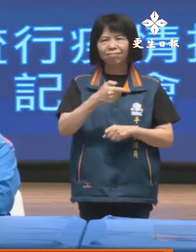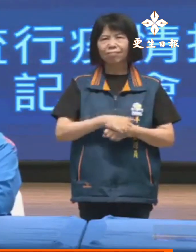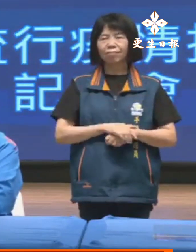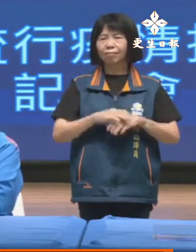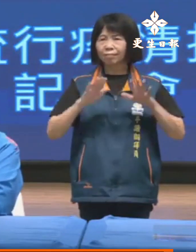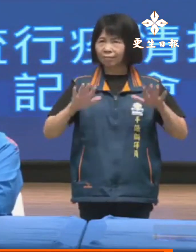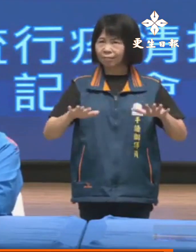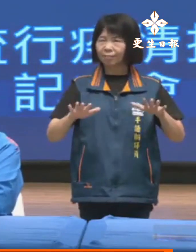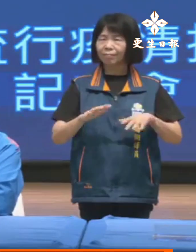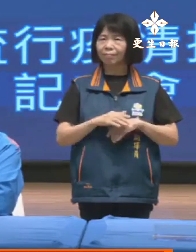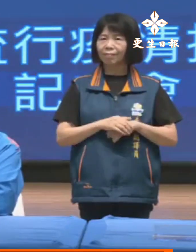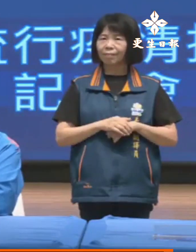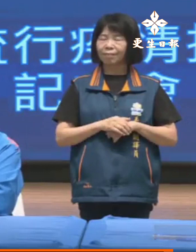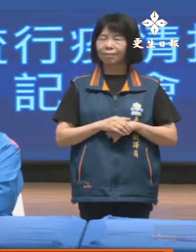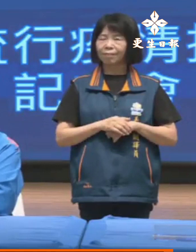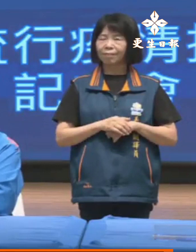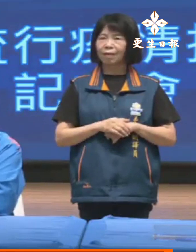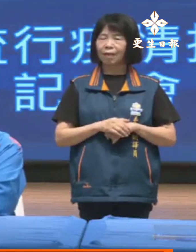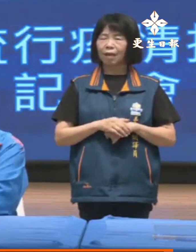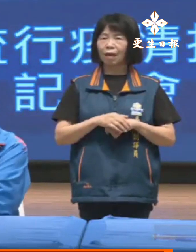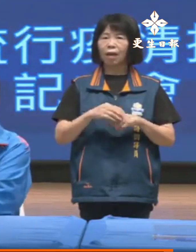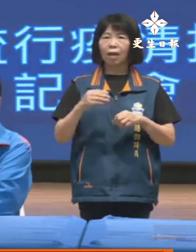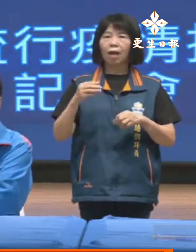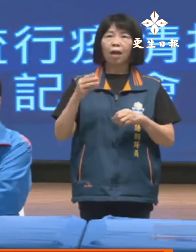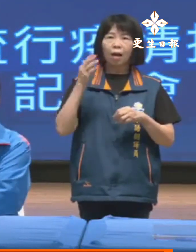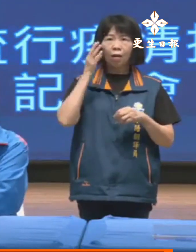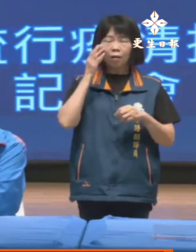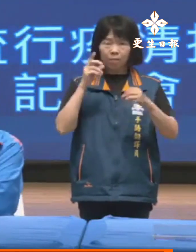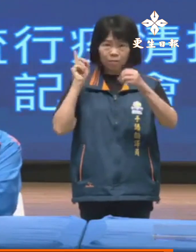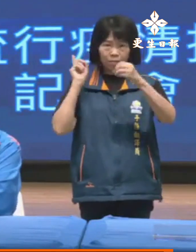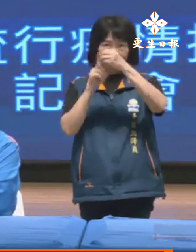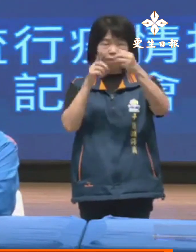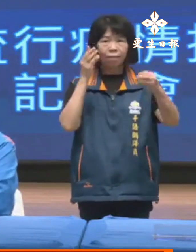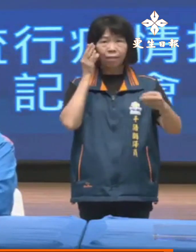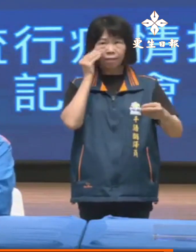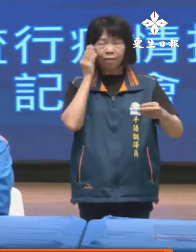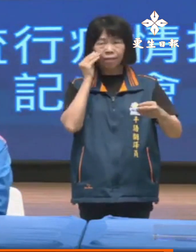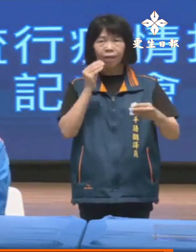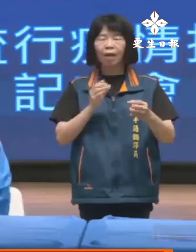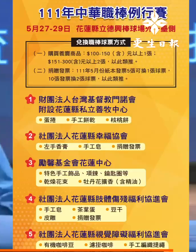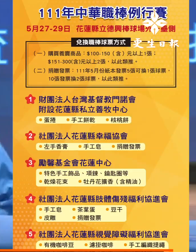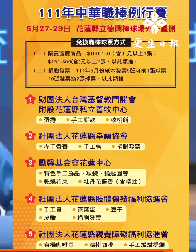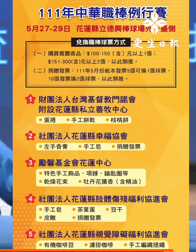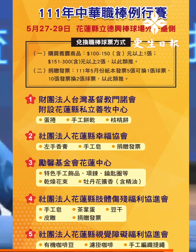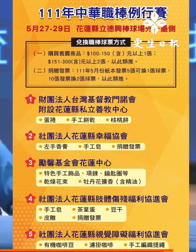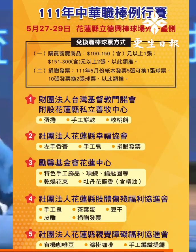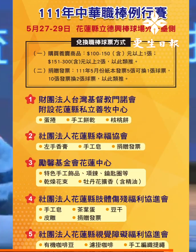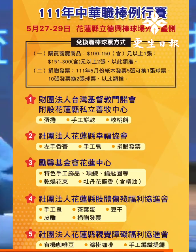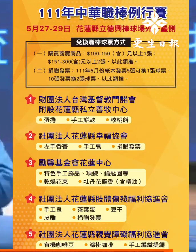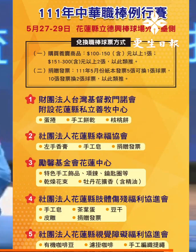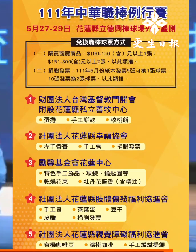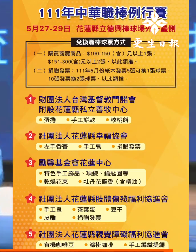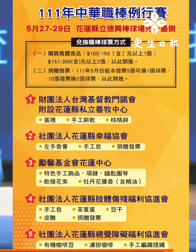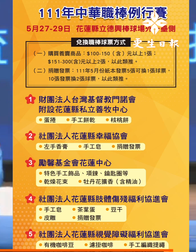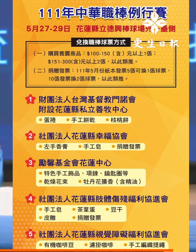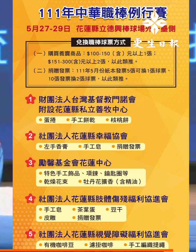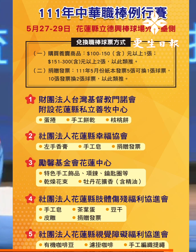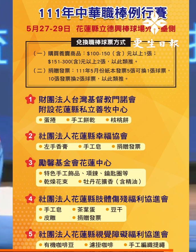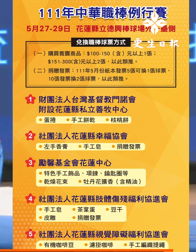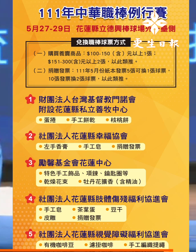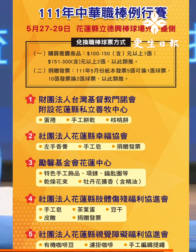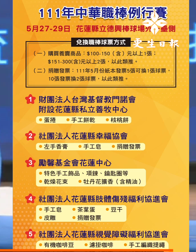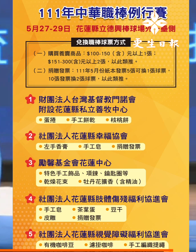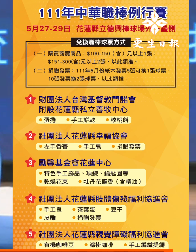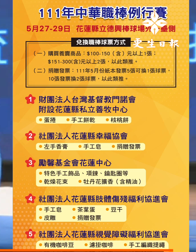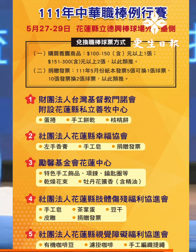益，我们送门票所以在以上我们的基督教门诺会、私立善牧